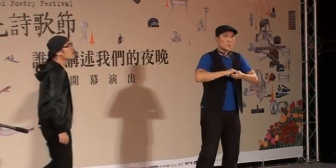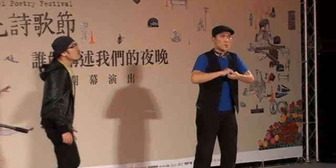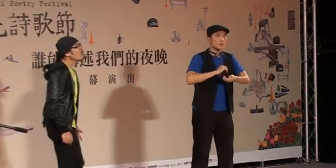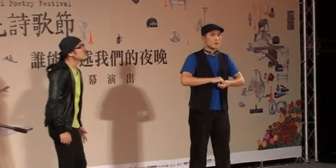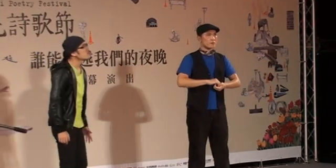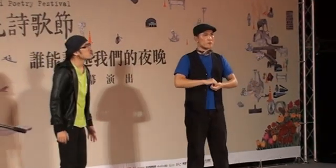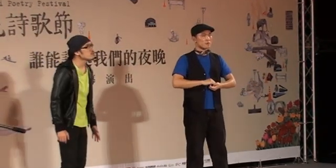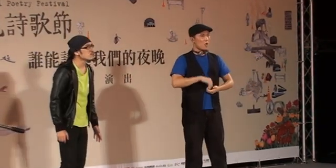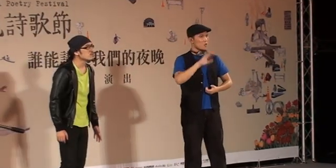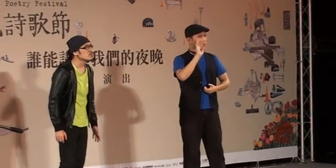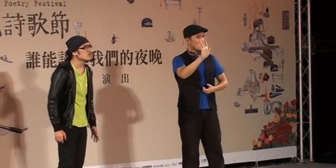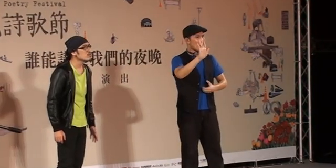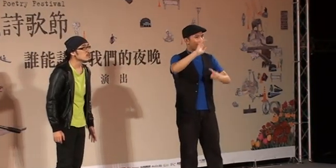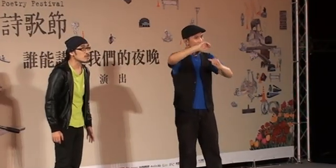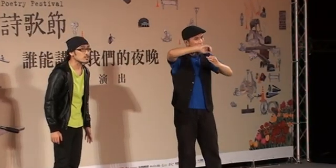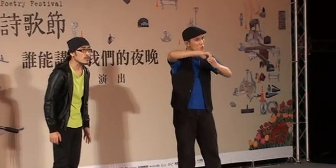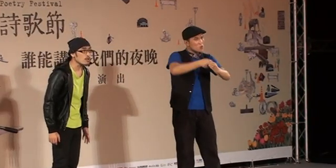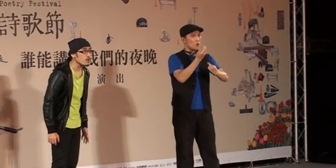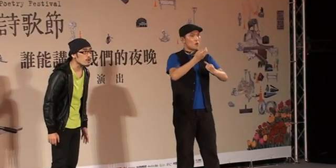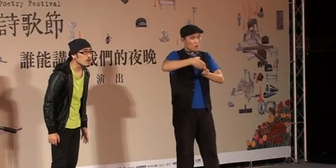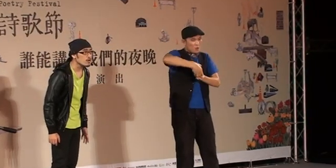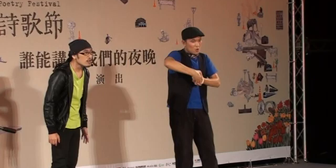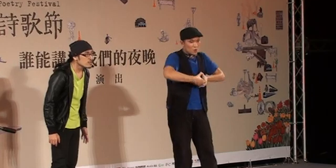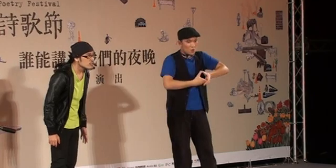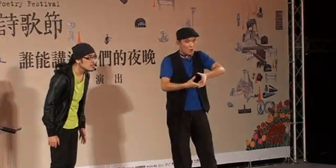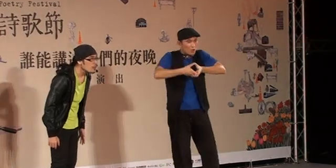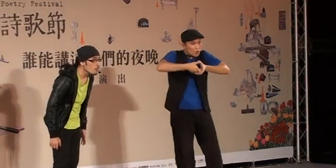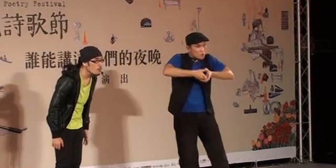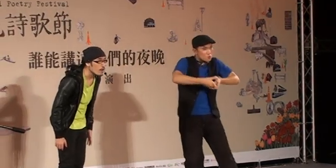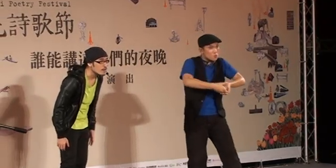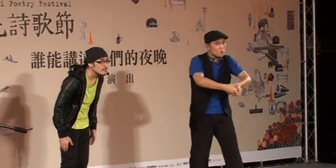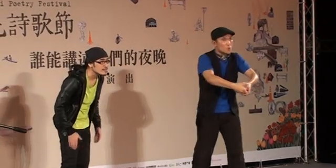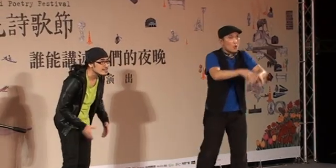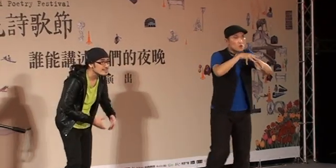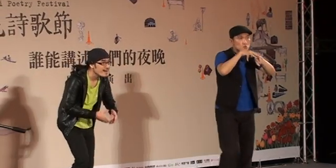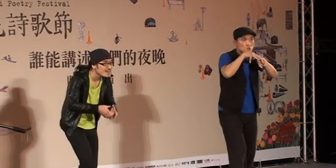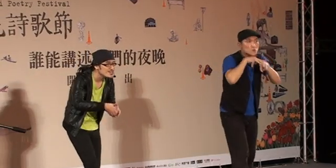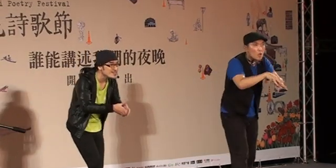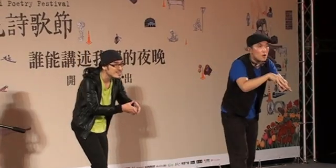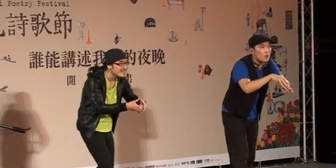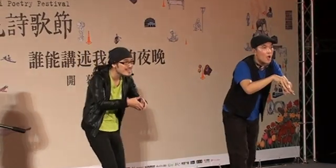或许有些洞是通往其他世界的